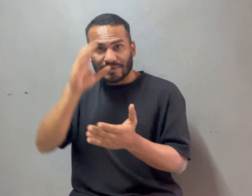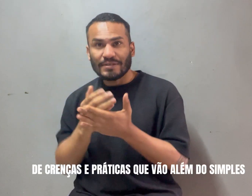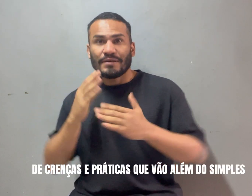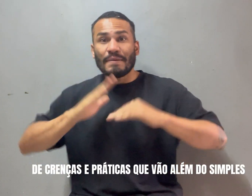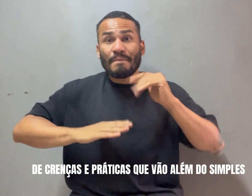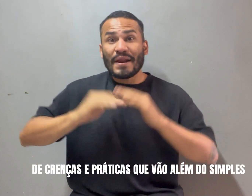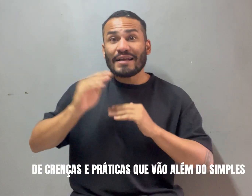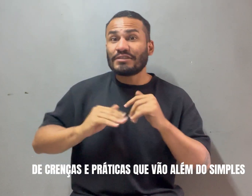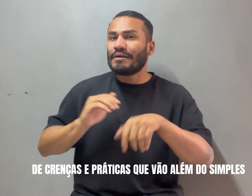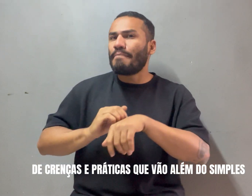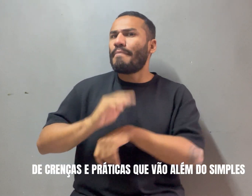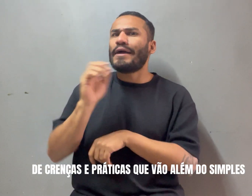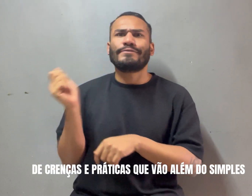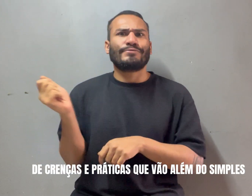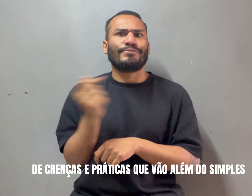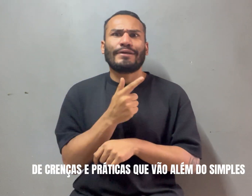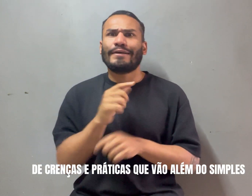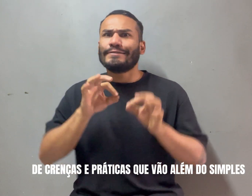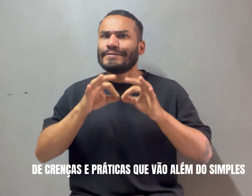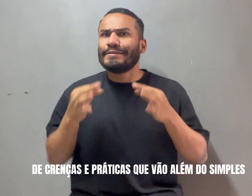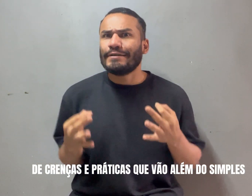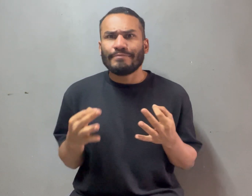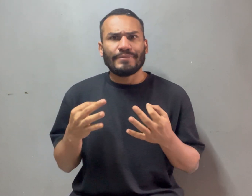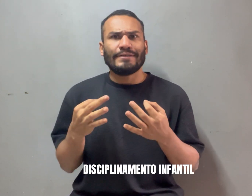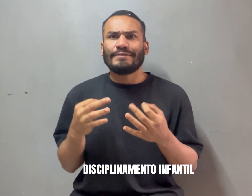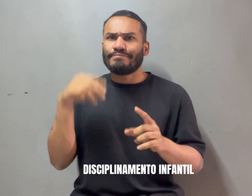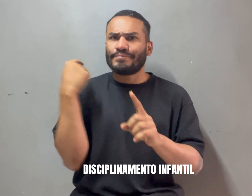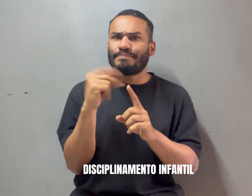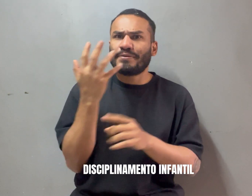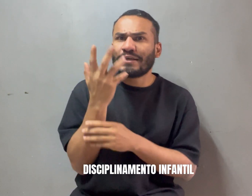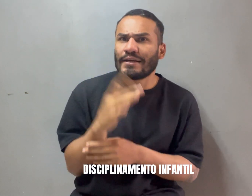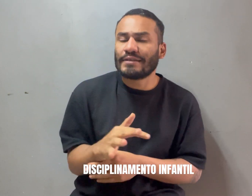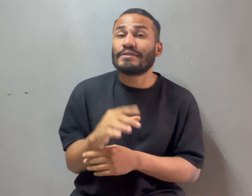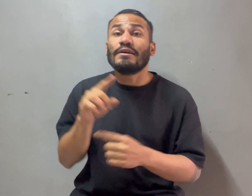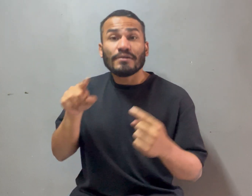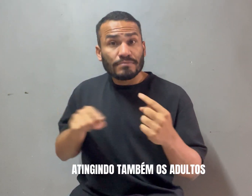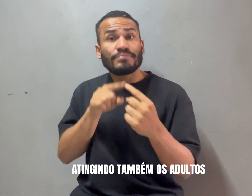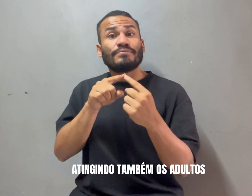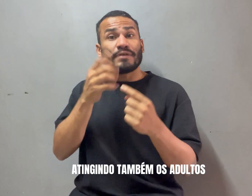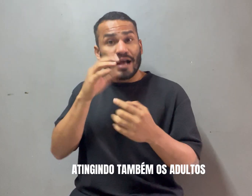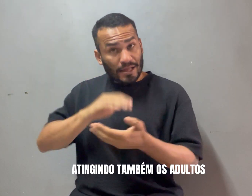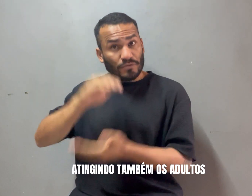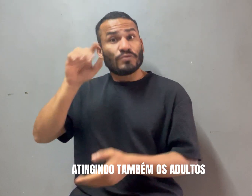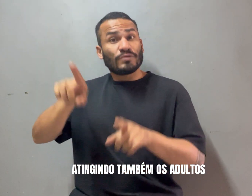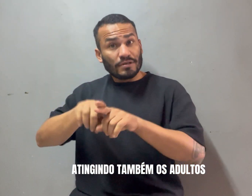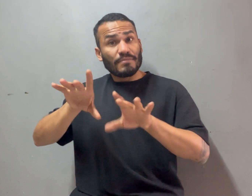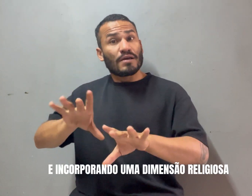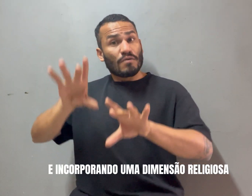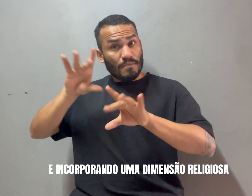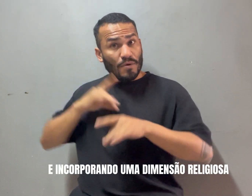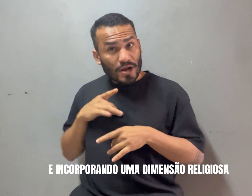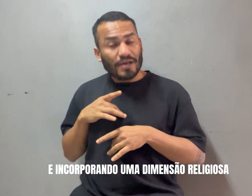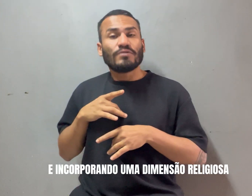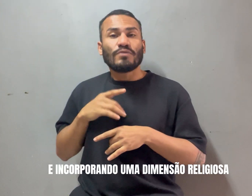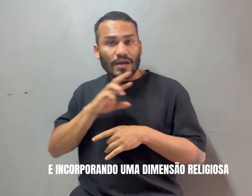de crenças e práticas que vão além do simples disciplinamento infantil, atingindo também os adultos e incorporando uma